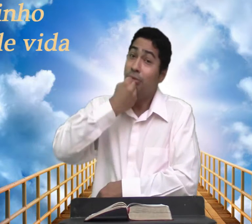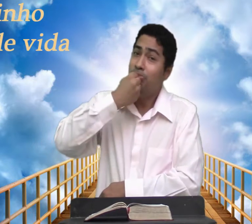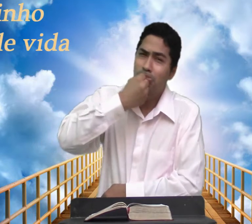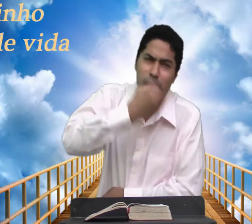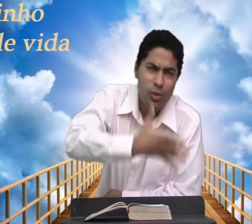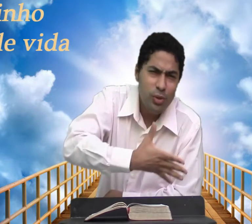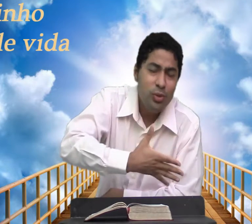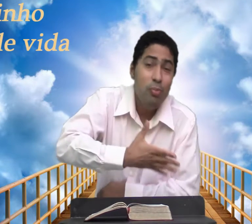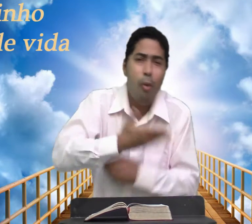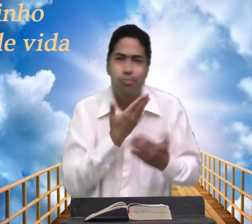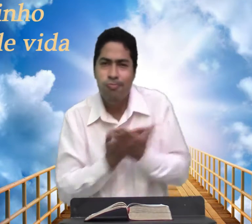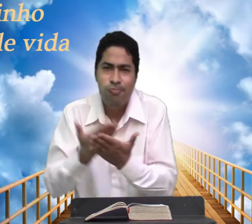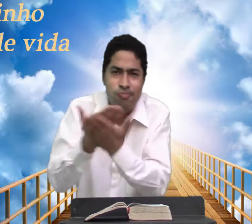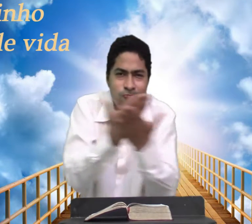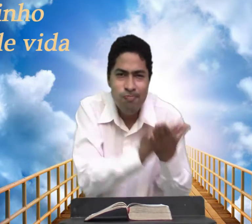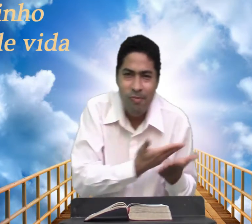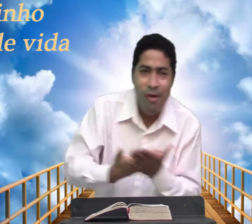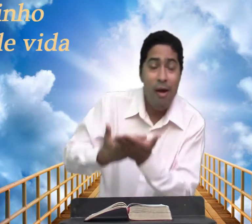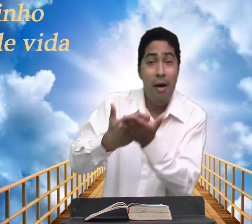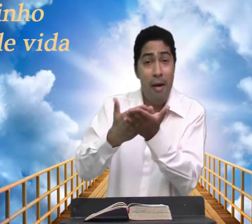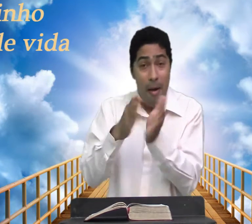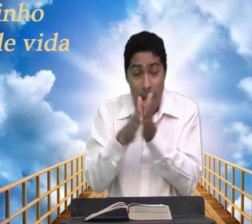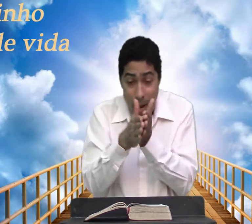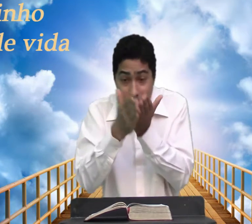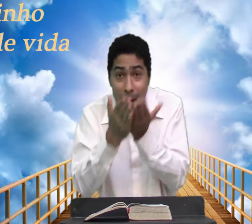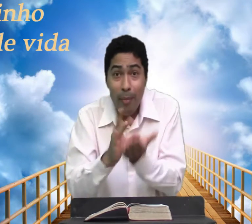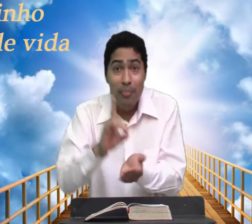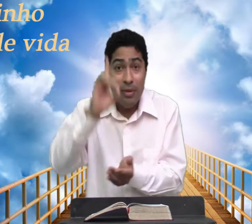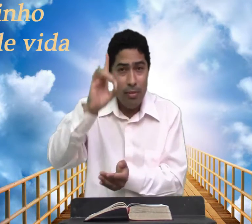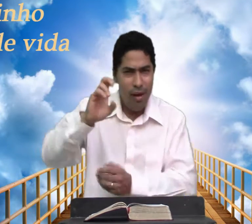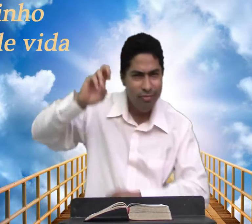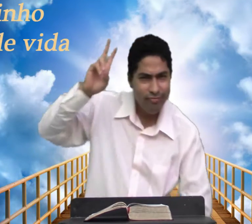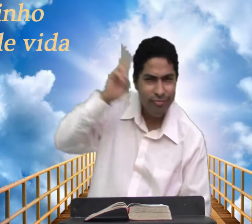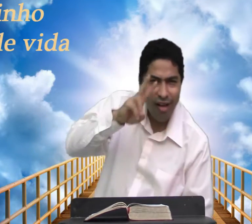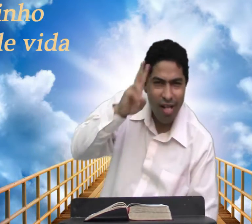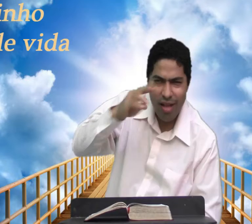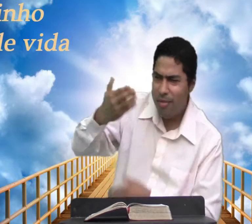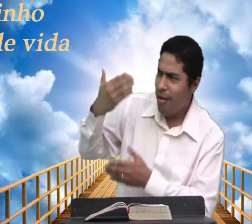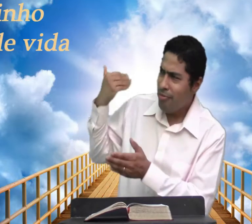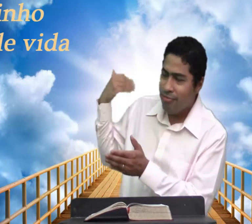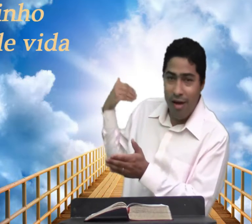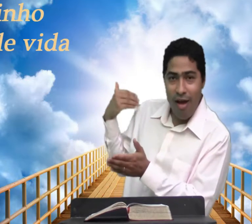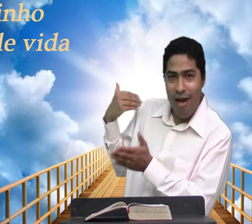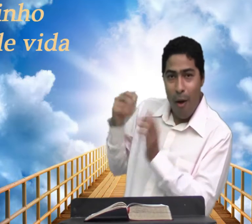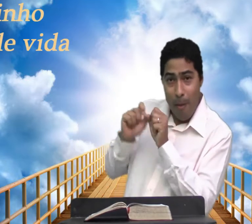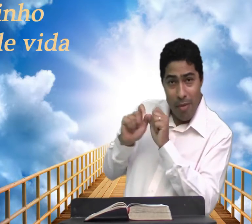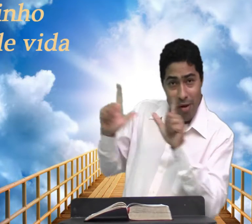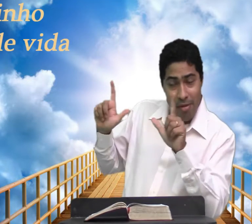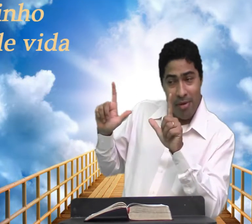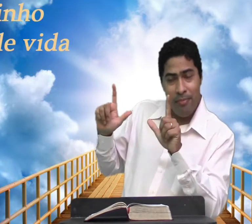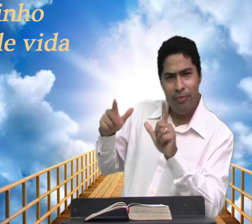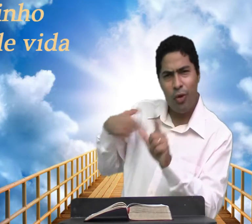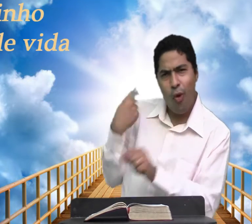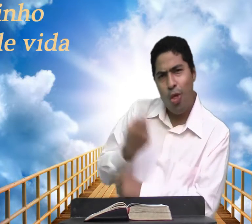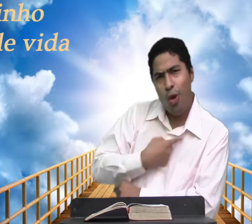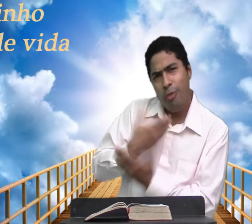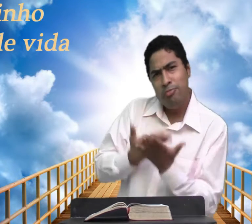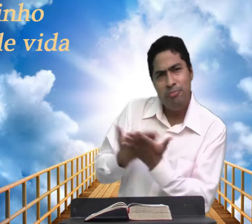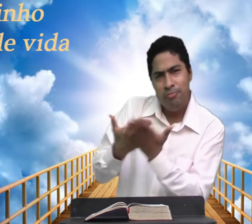programa. Estamos fazendo um bom estudo nas Escrituras e nossos últimos programas nós vimos e